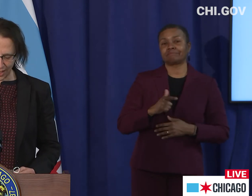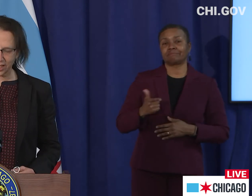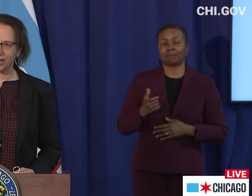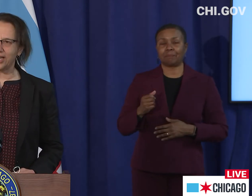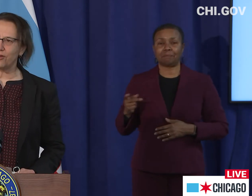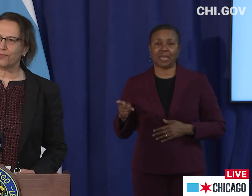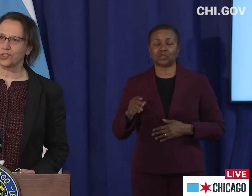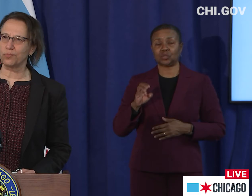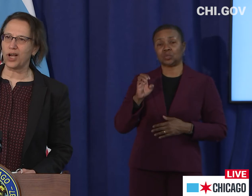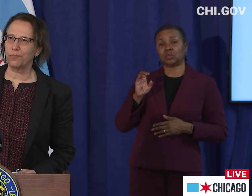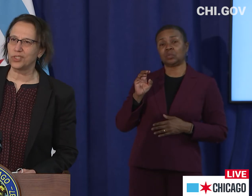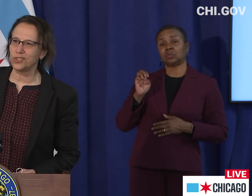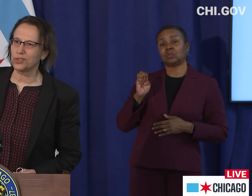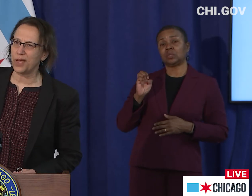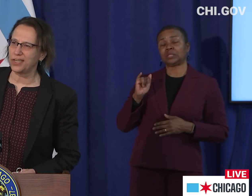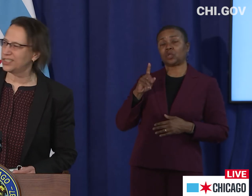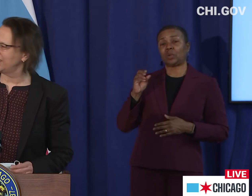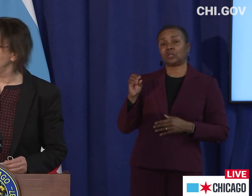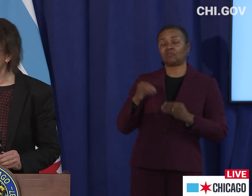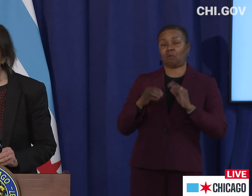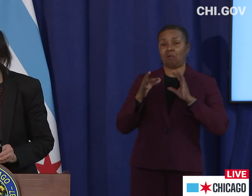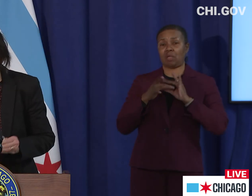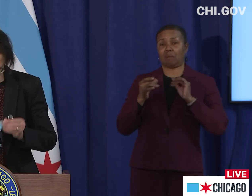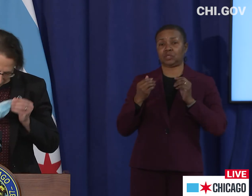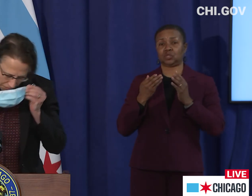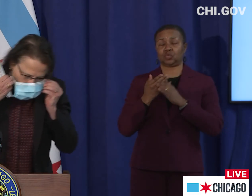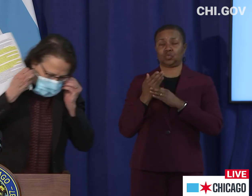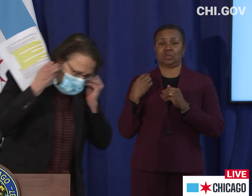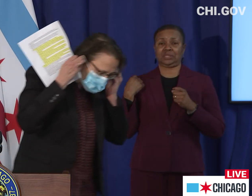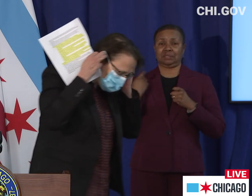to Ms. Escareno for some comments in Spanish. Thank you.